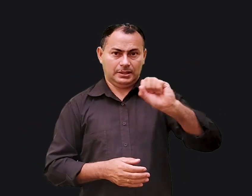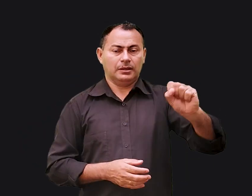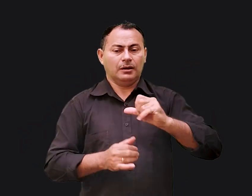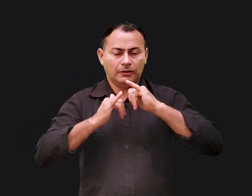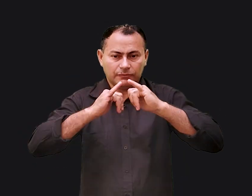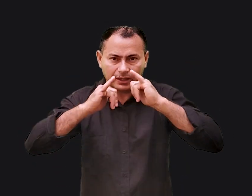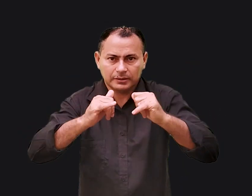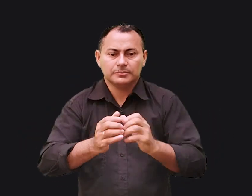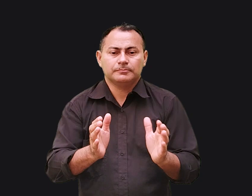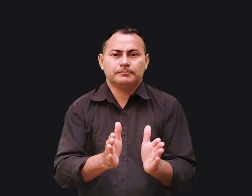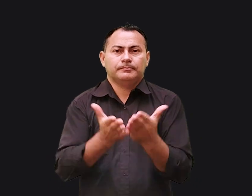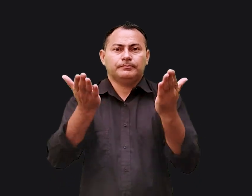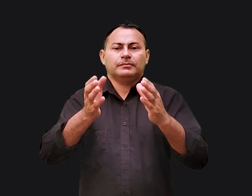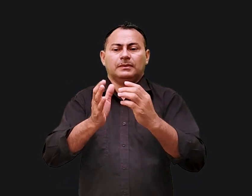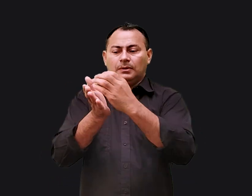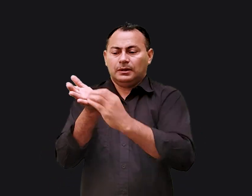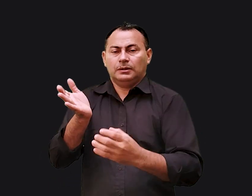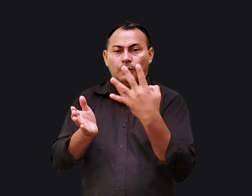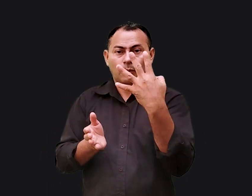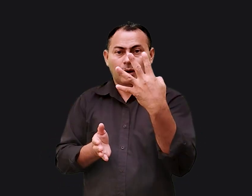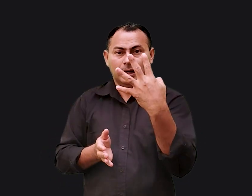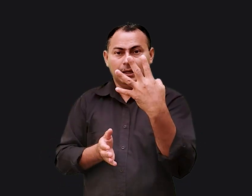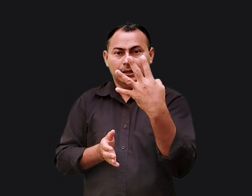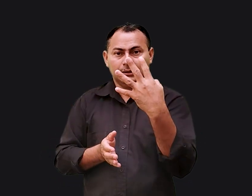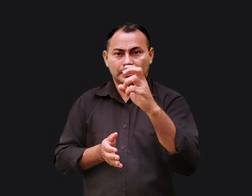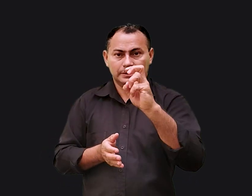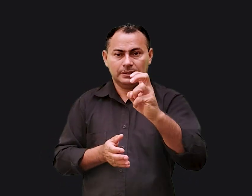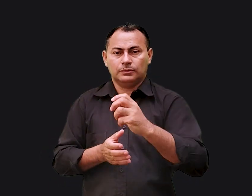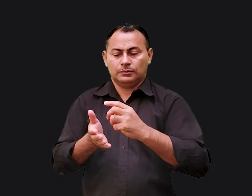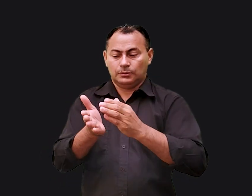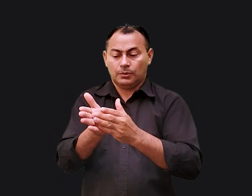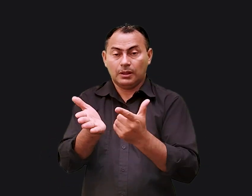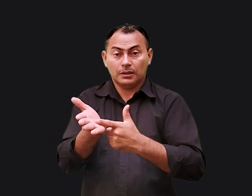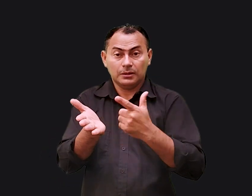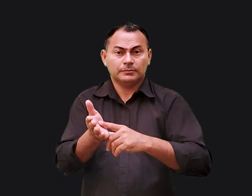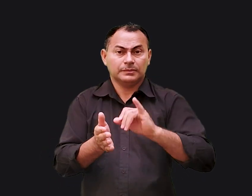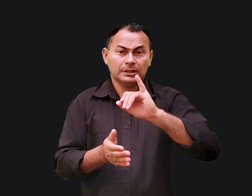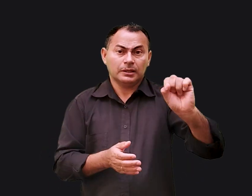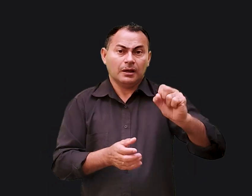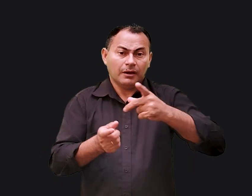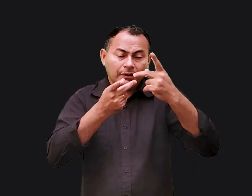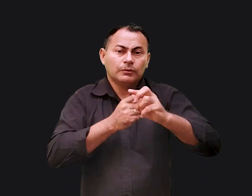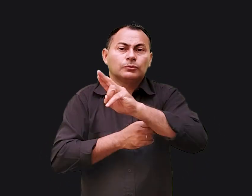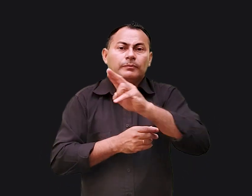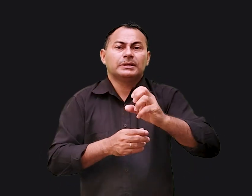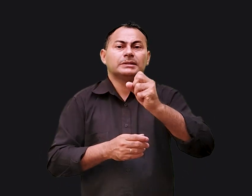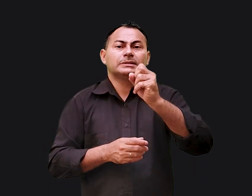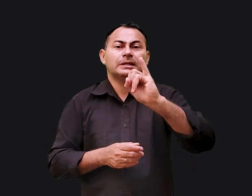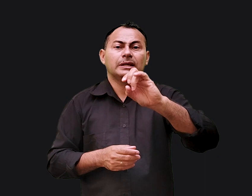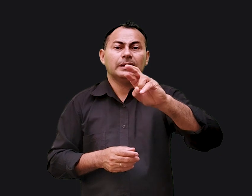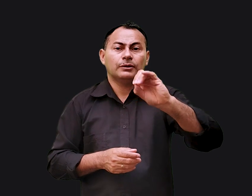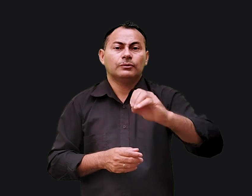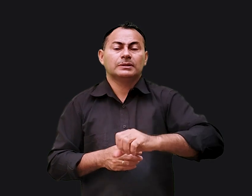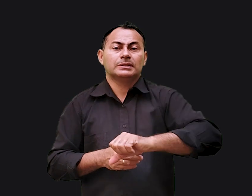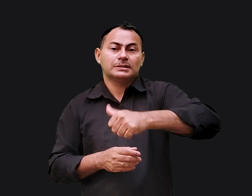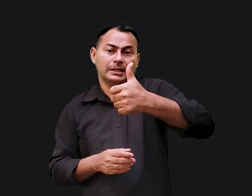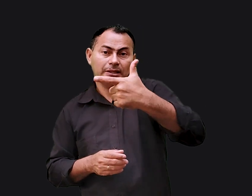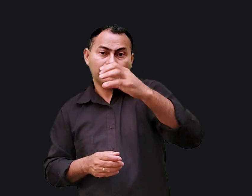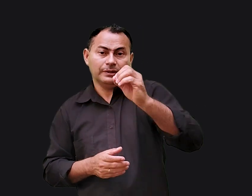havia profetizado esse milagre no capítulo 45 do seu livro. Ele inclusive citou o nome de Ciro 120 vezes antes que